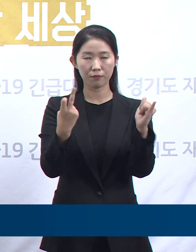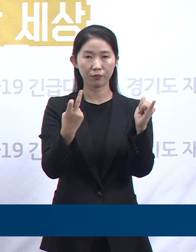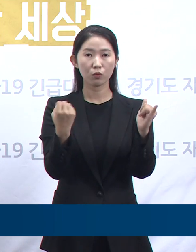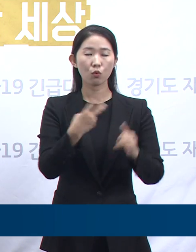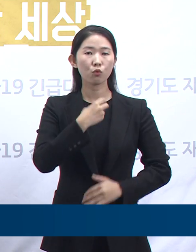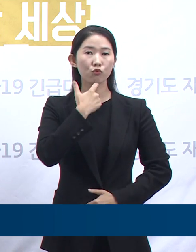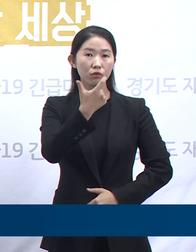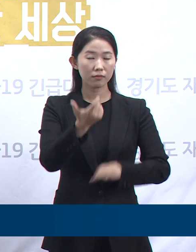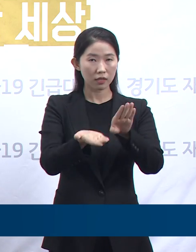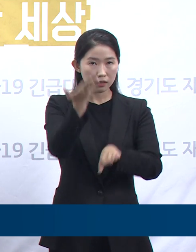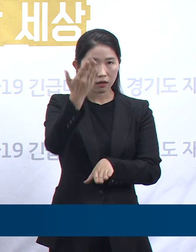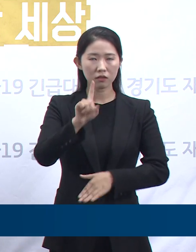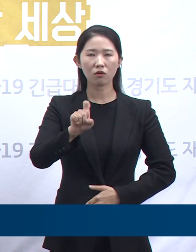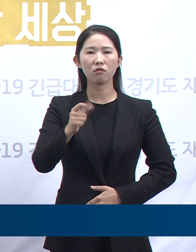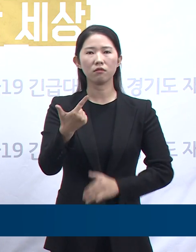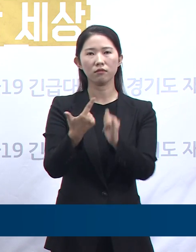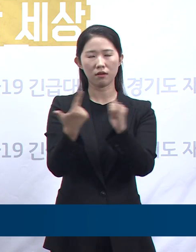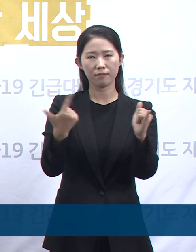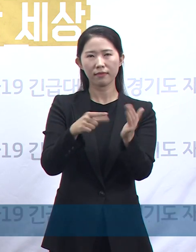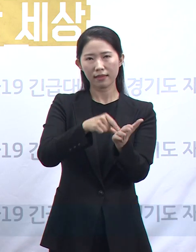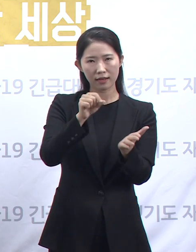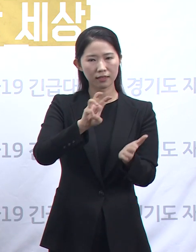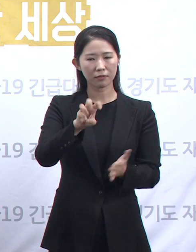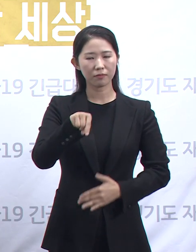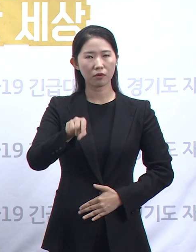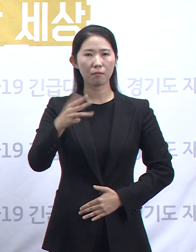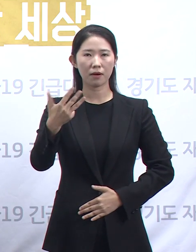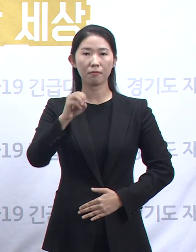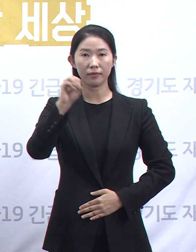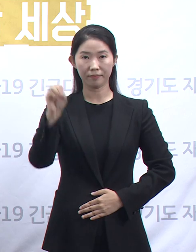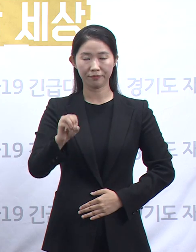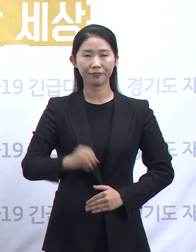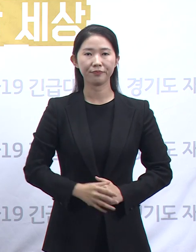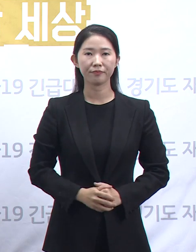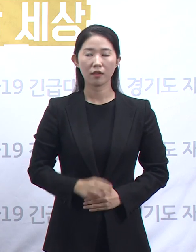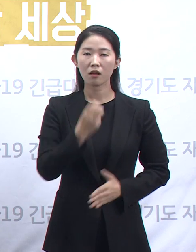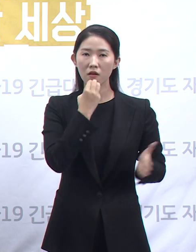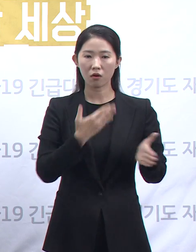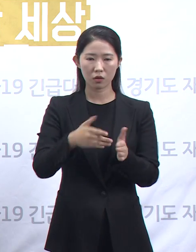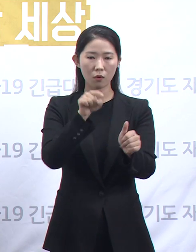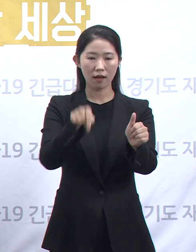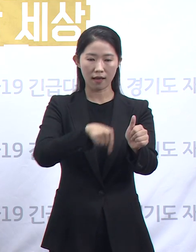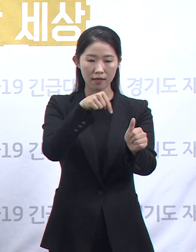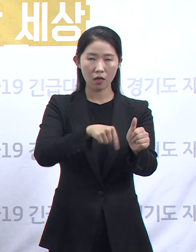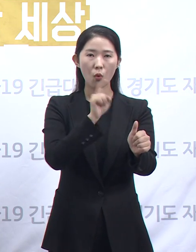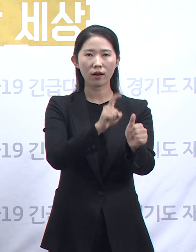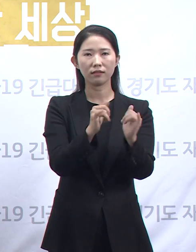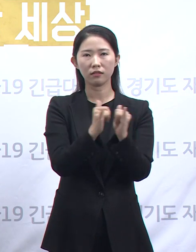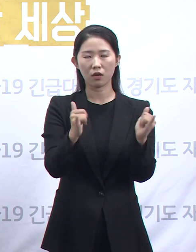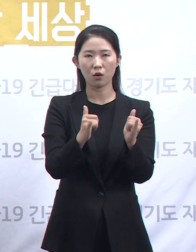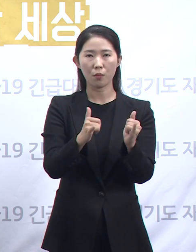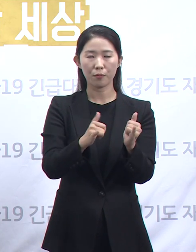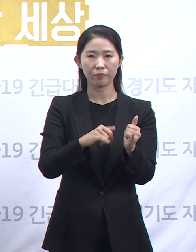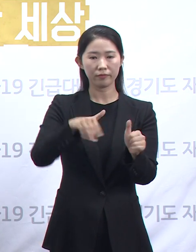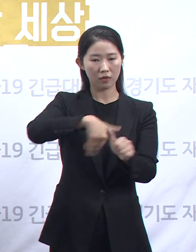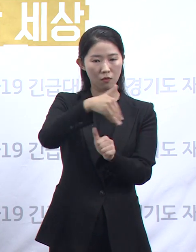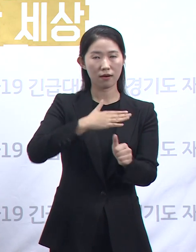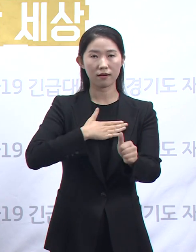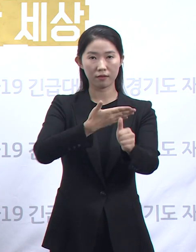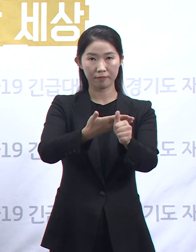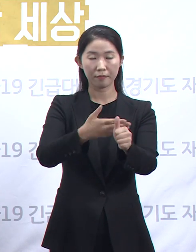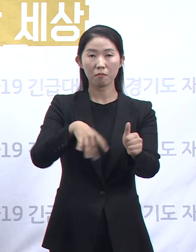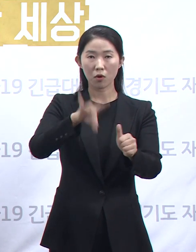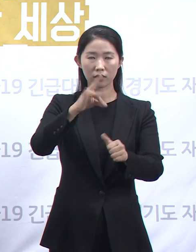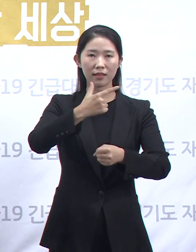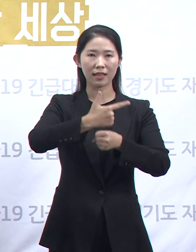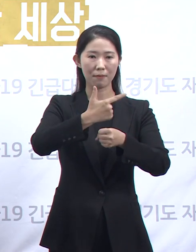16명으로 30.8%를 차지하고 있습니다. 도내 주요 확진 상황을 내에 말씀드리겠습니다. 먼저 남양주